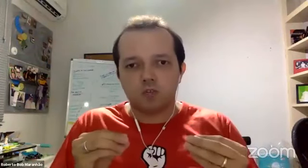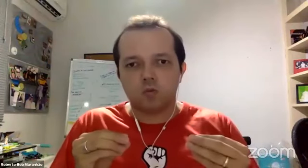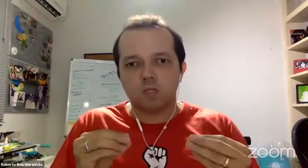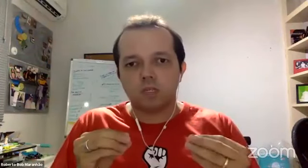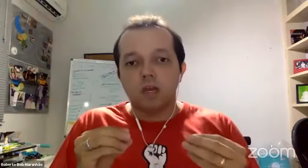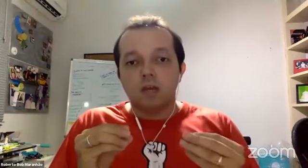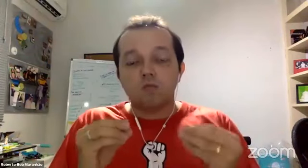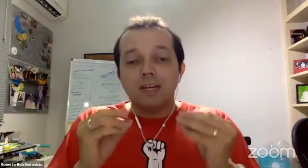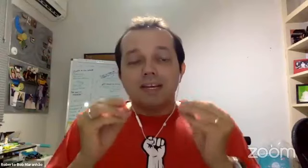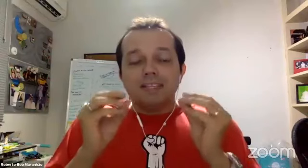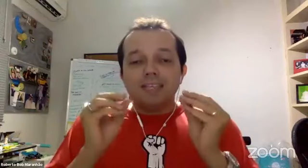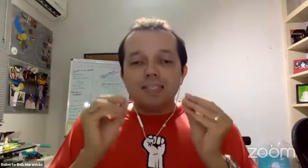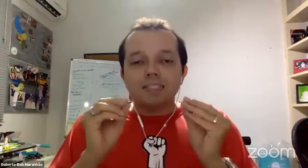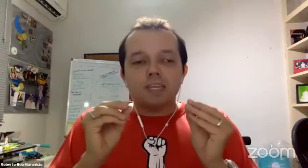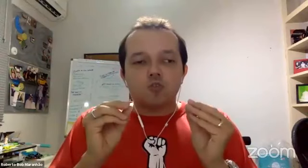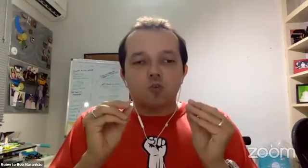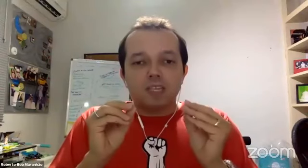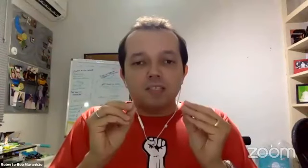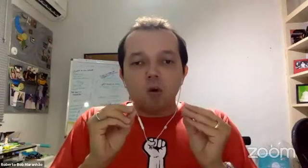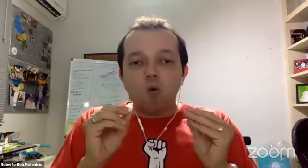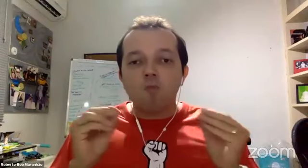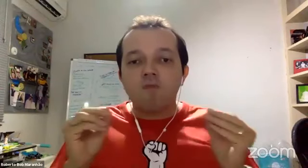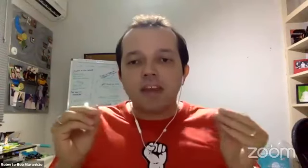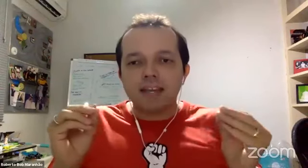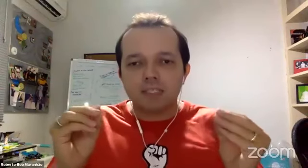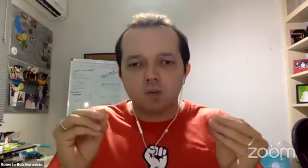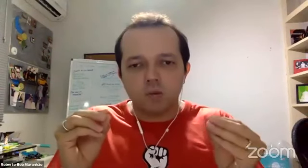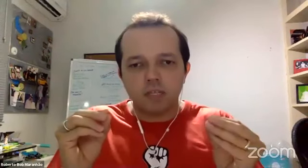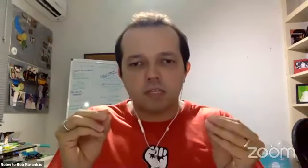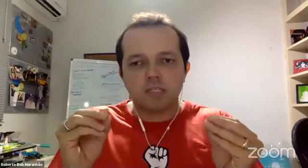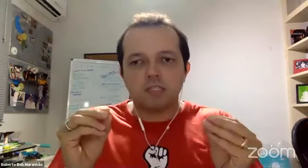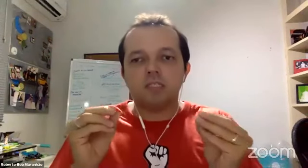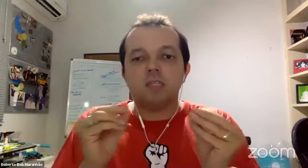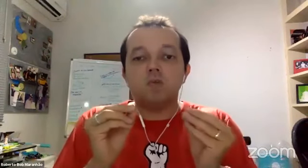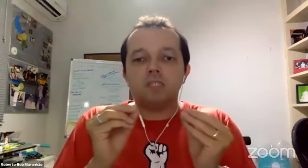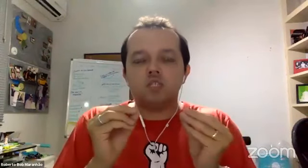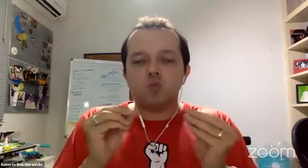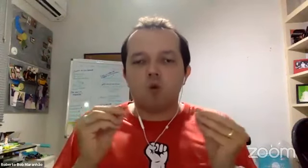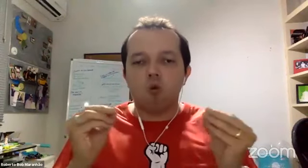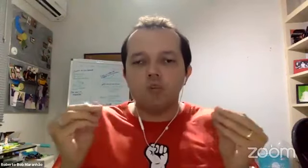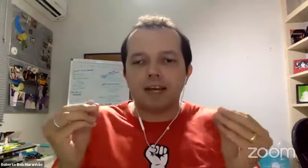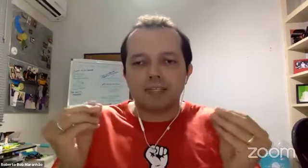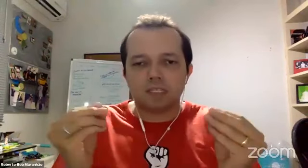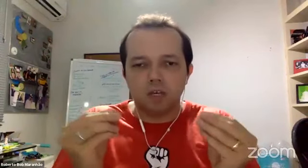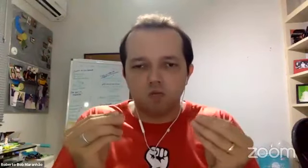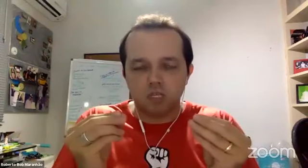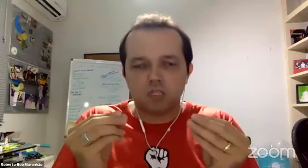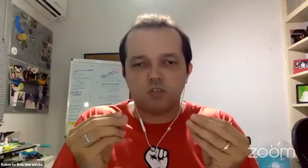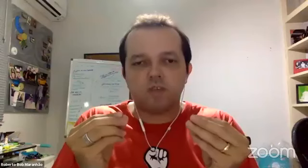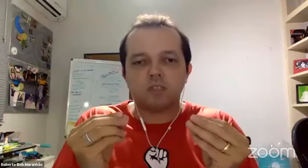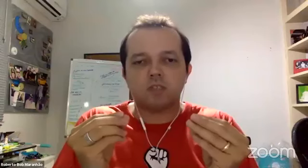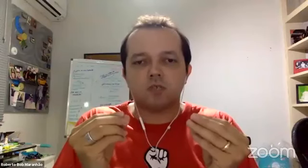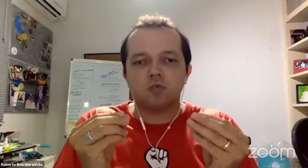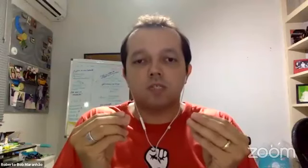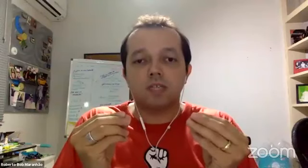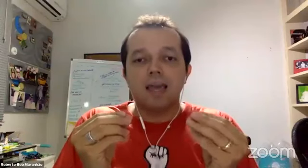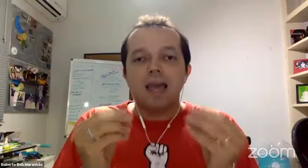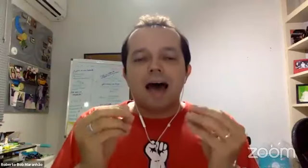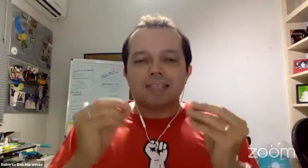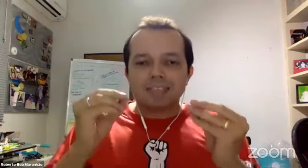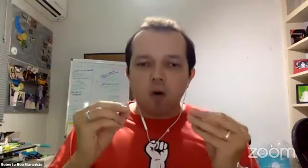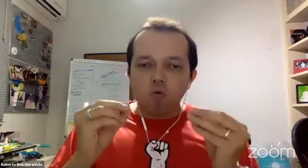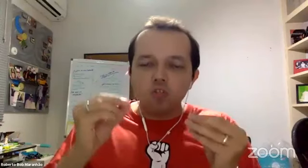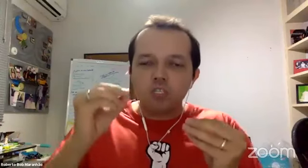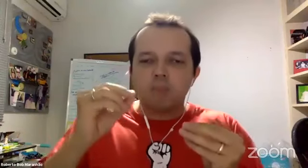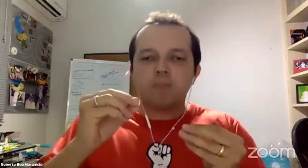às pessoas. Então, se esses setores eles não conversam entre si, se não existe uma comunicação nesses diversos setores,